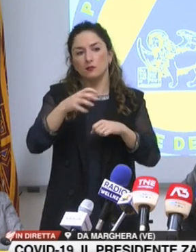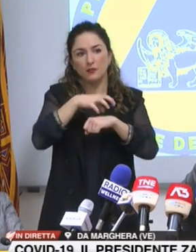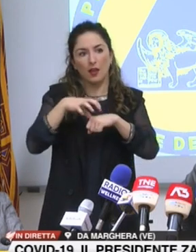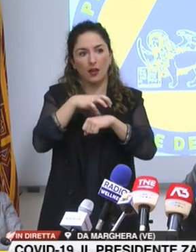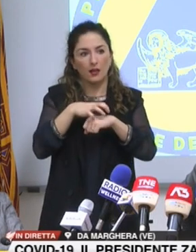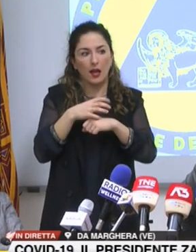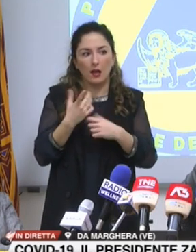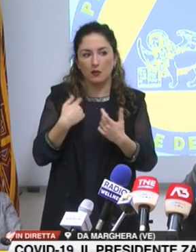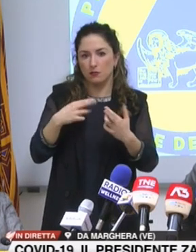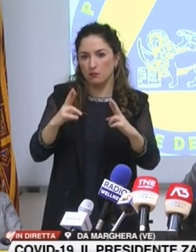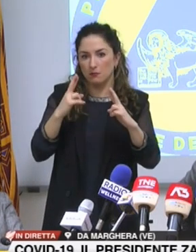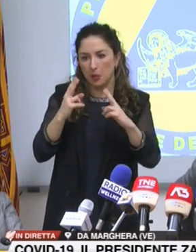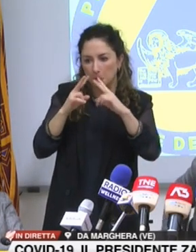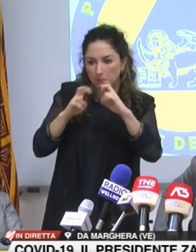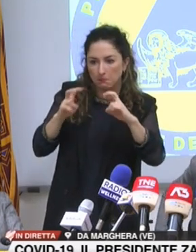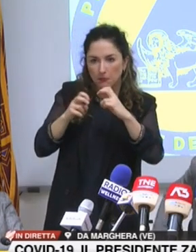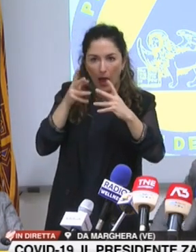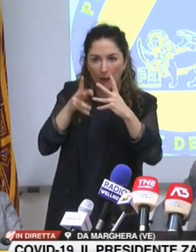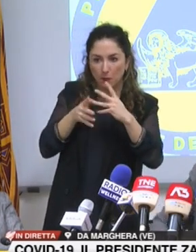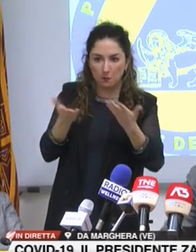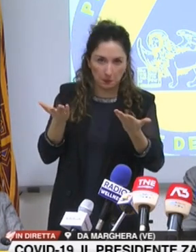immagino, approfondirà.